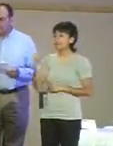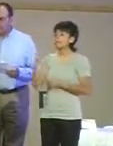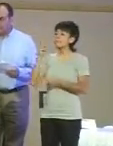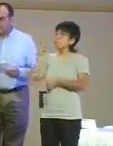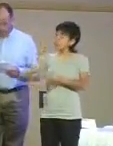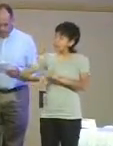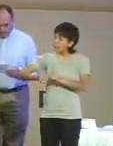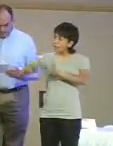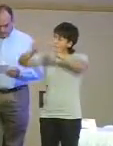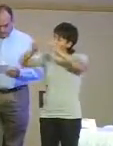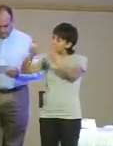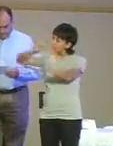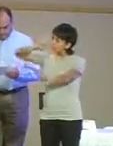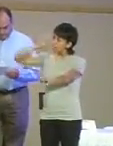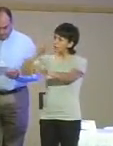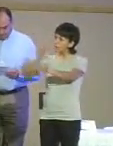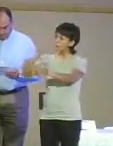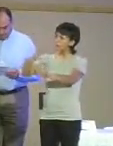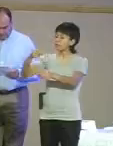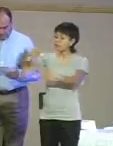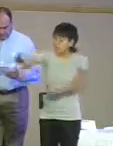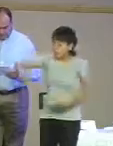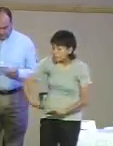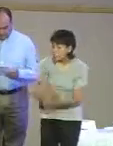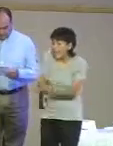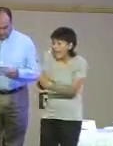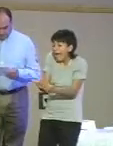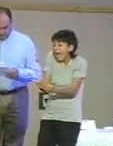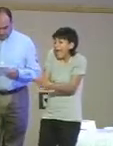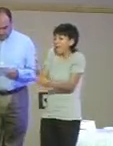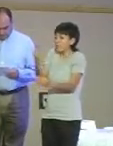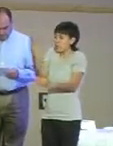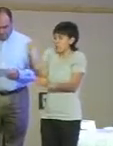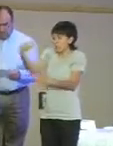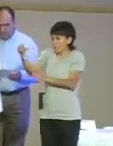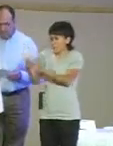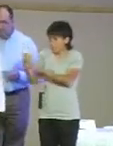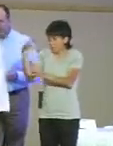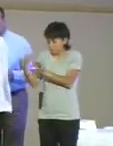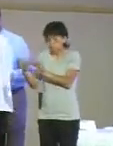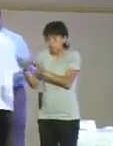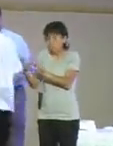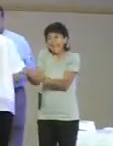nacimiento pretérito. Que los dejo con el doctor Guillermo, por favor.